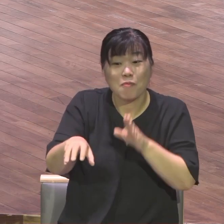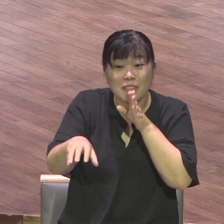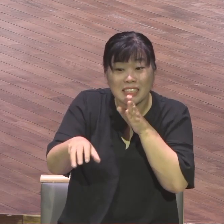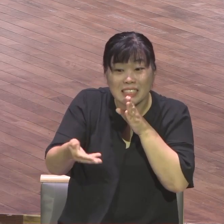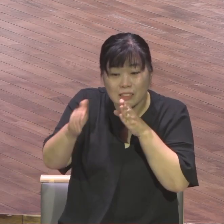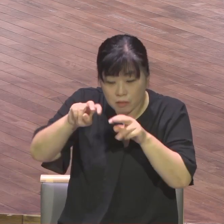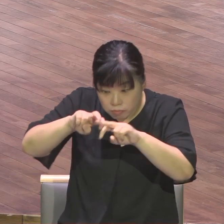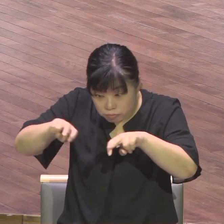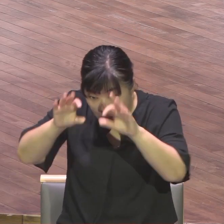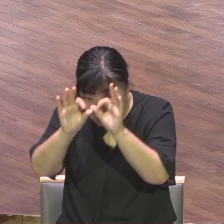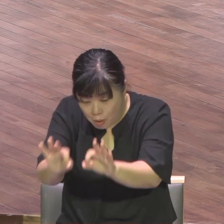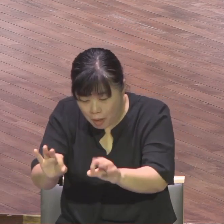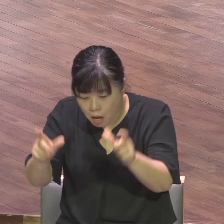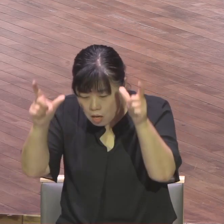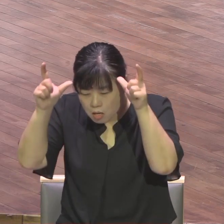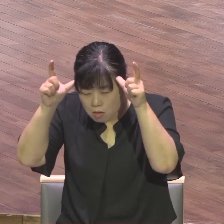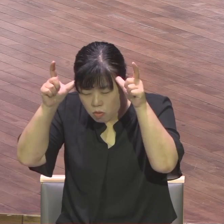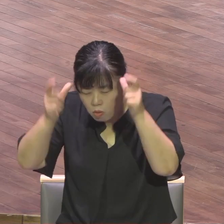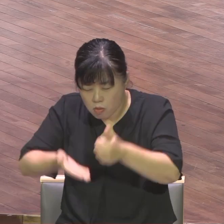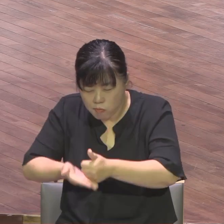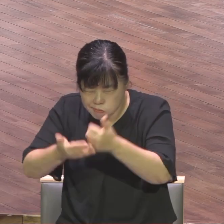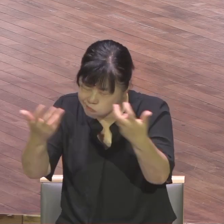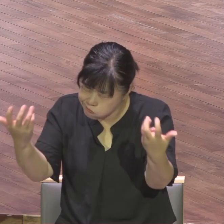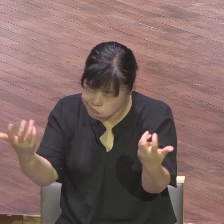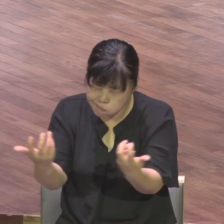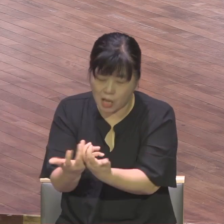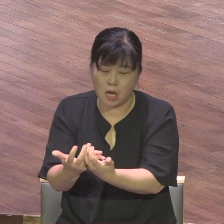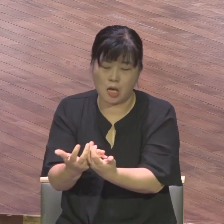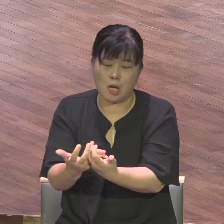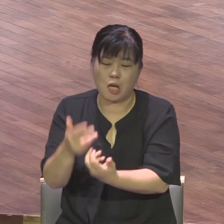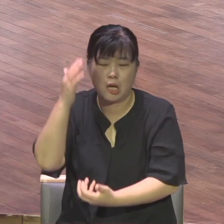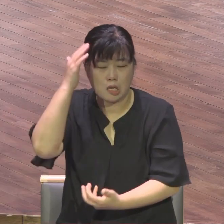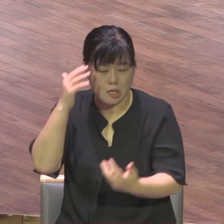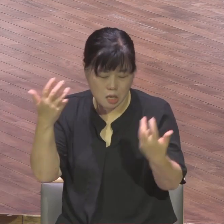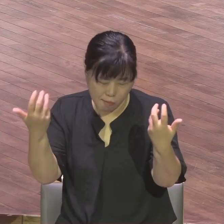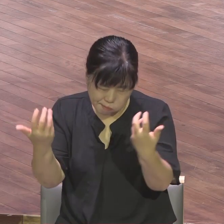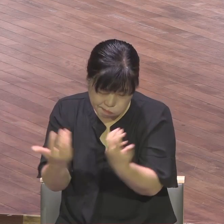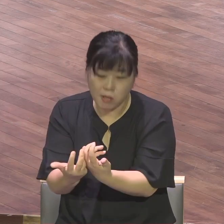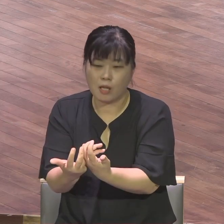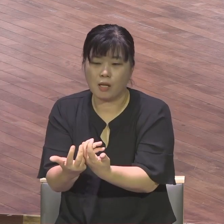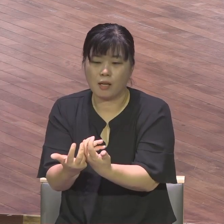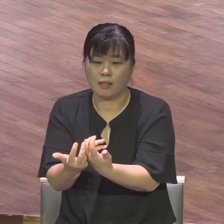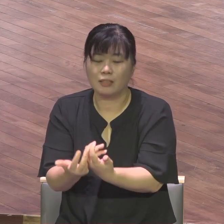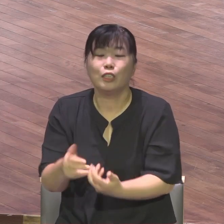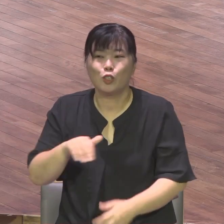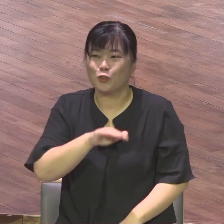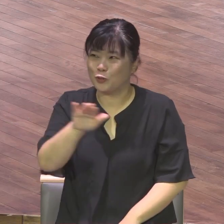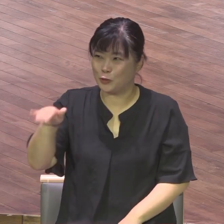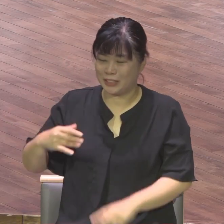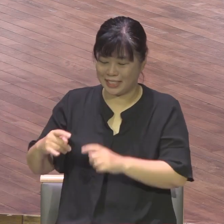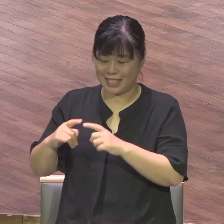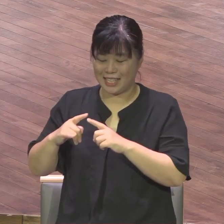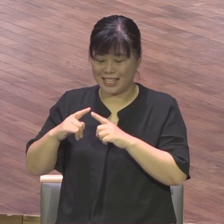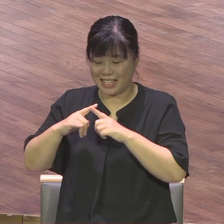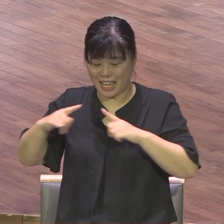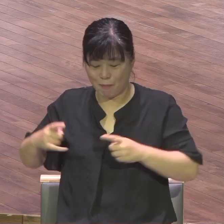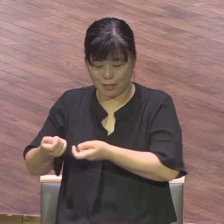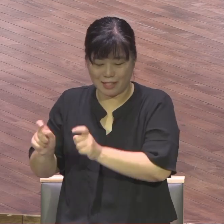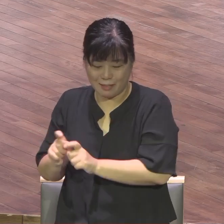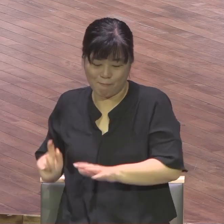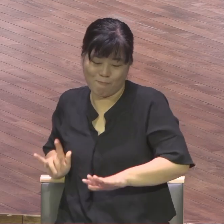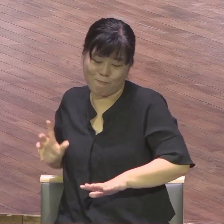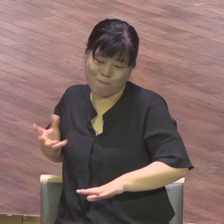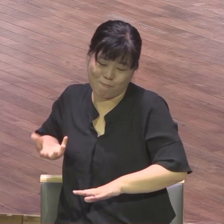있는 흑암이 가득한 그 현장이에요. 이 현장에 그리스도의 망대를 확실하게 세우는 캠프팀이